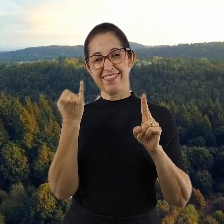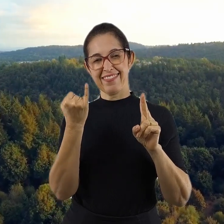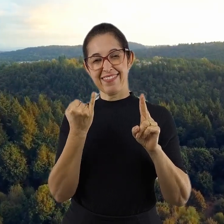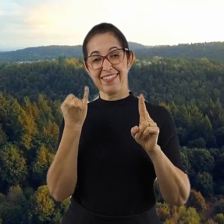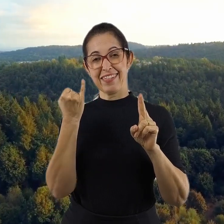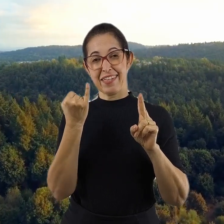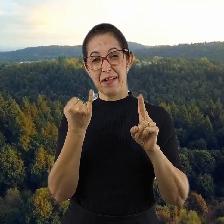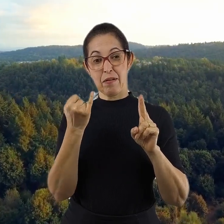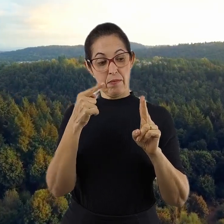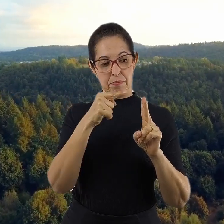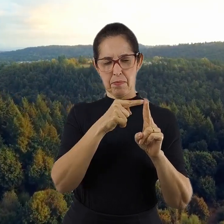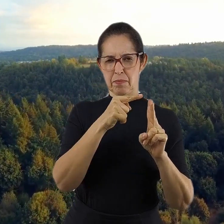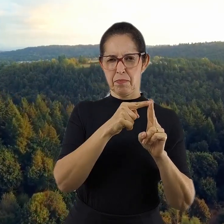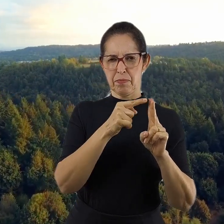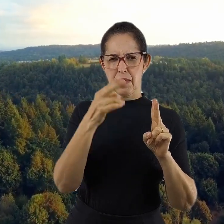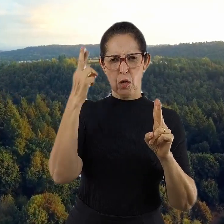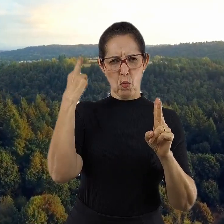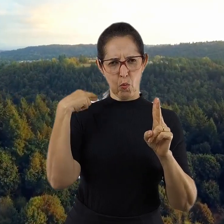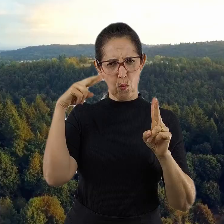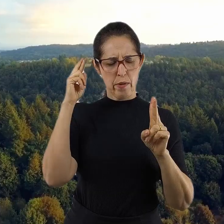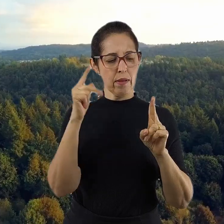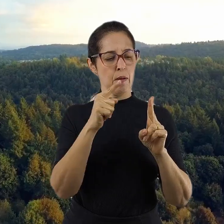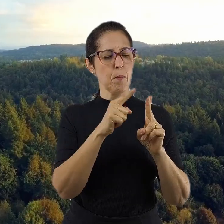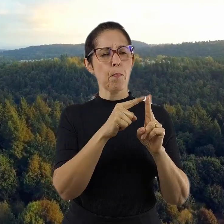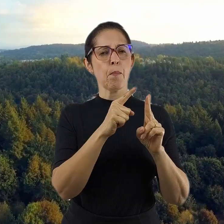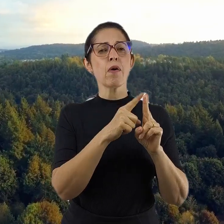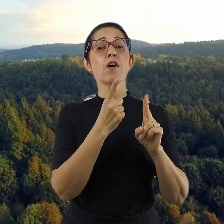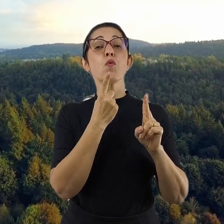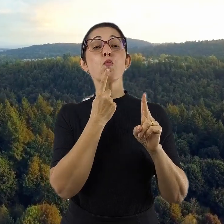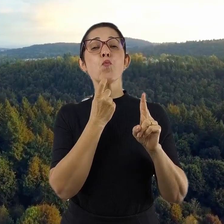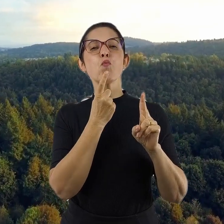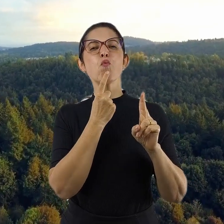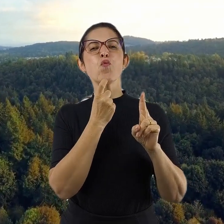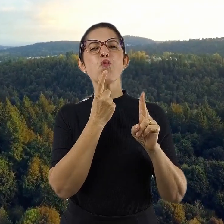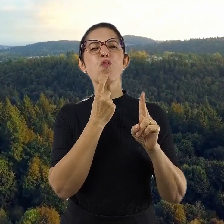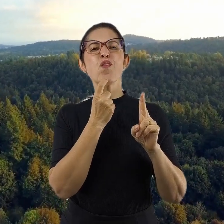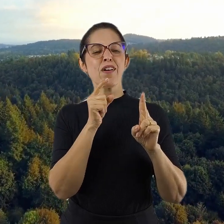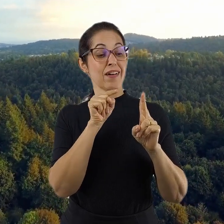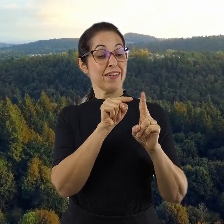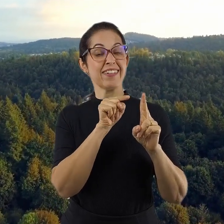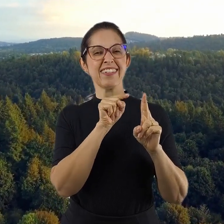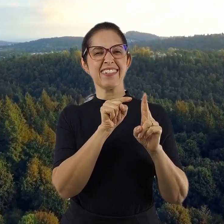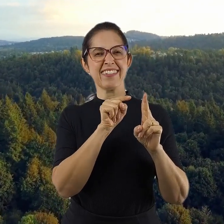a figura do Cordeiro e do sangue são fundamentos